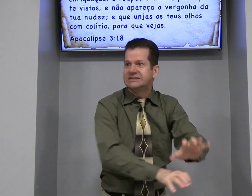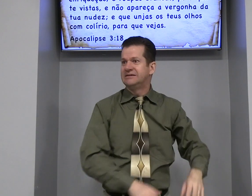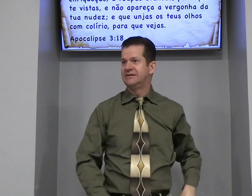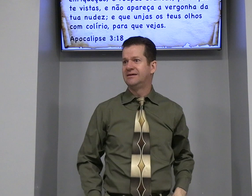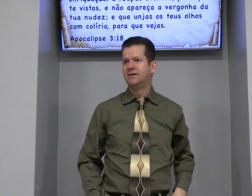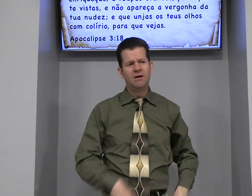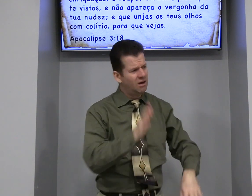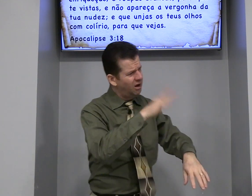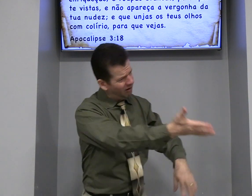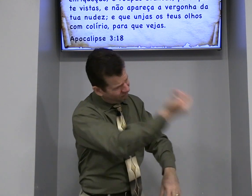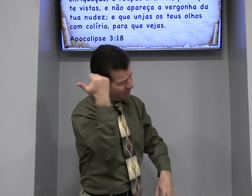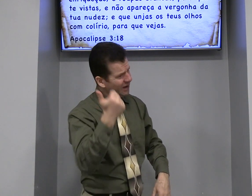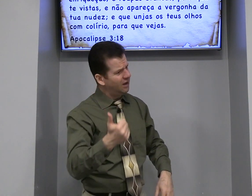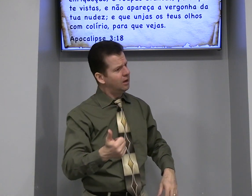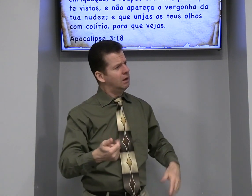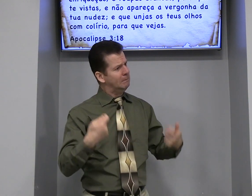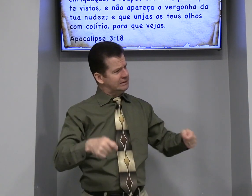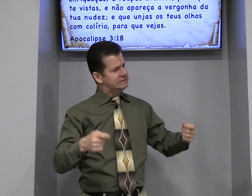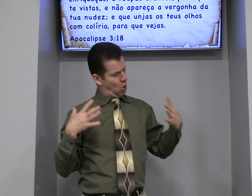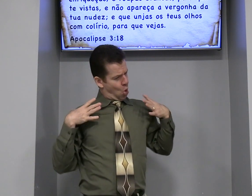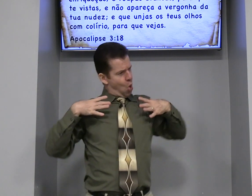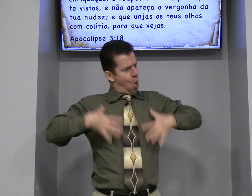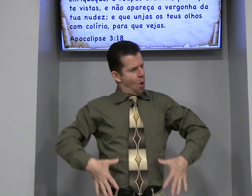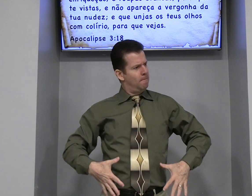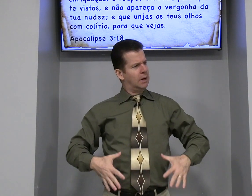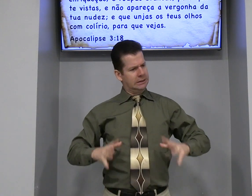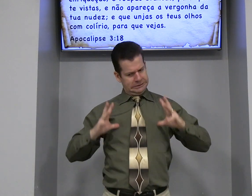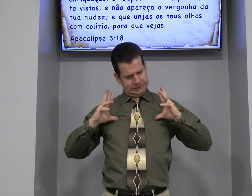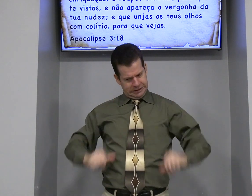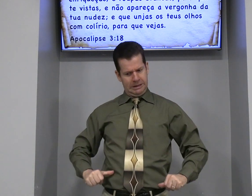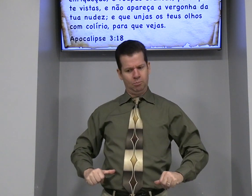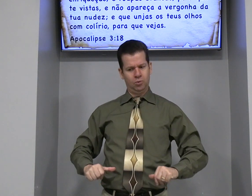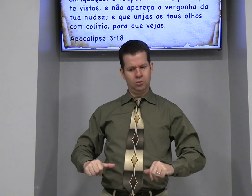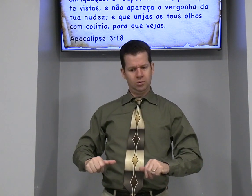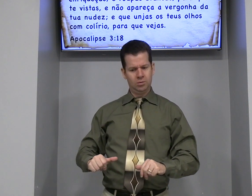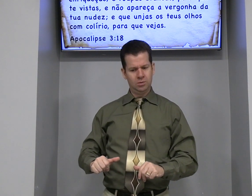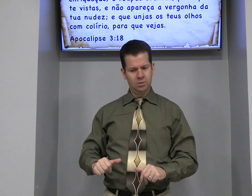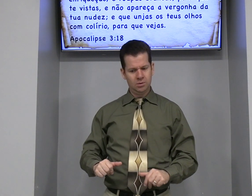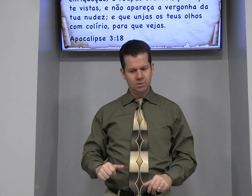roupa ou seu espírito está vazio. Você precisa de roupa limpa.